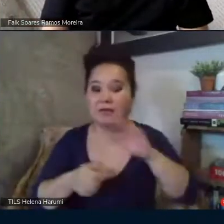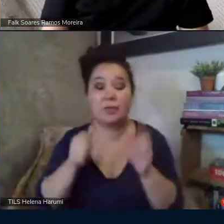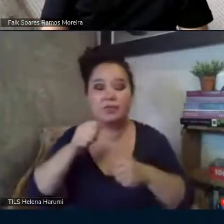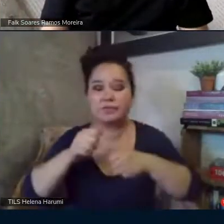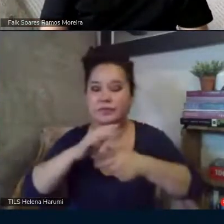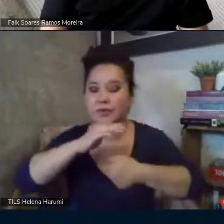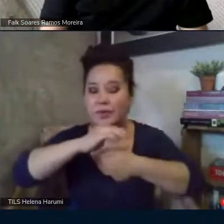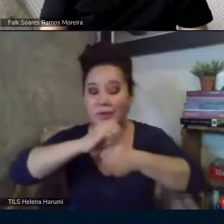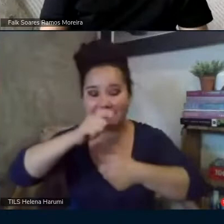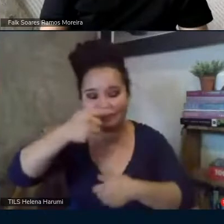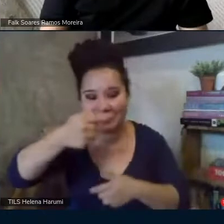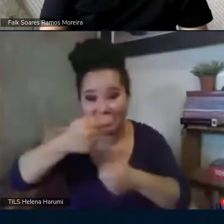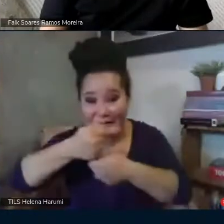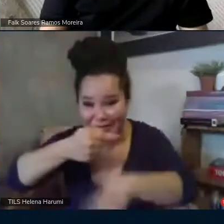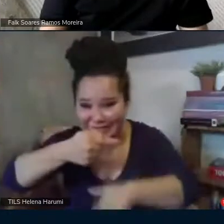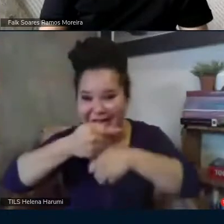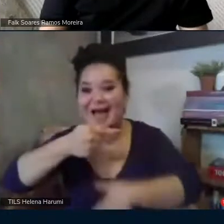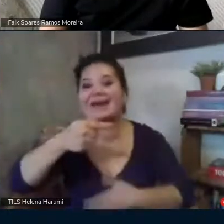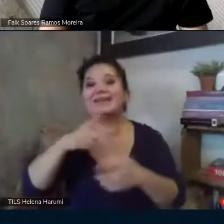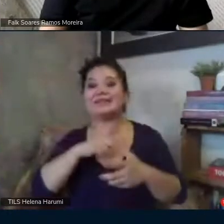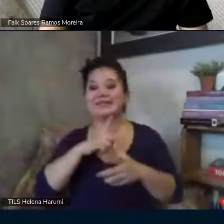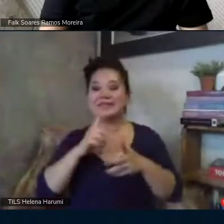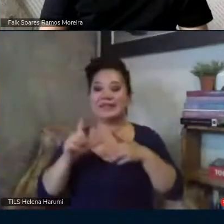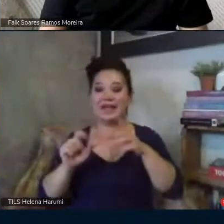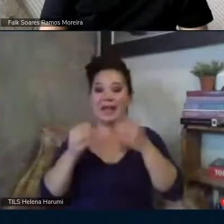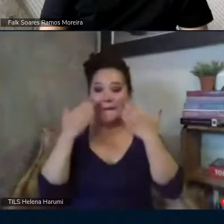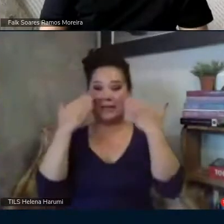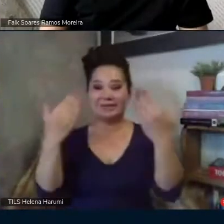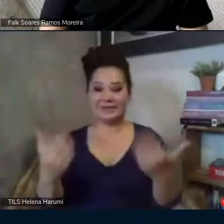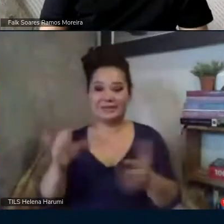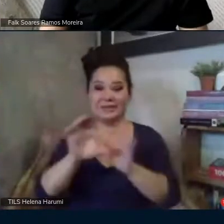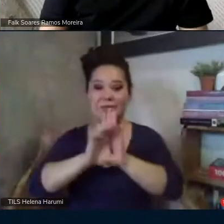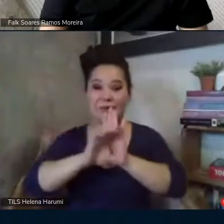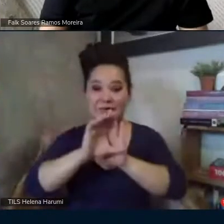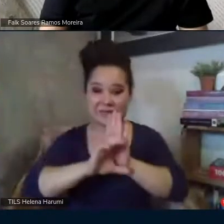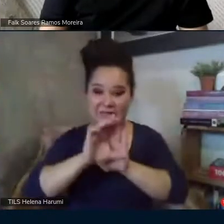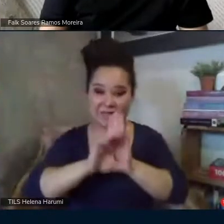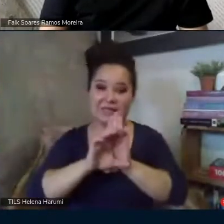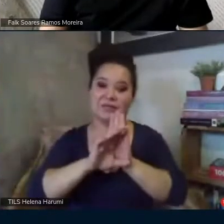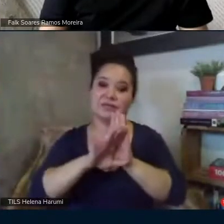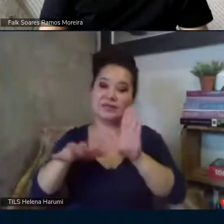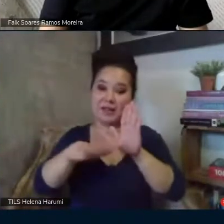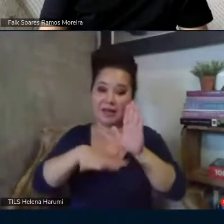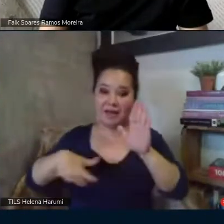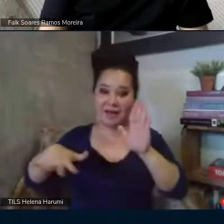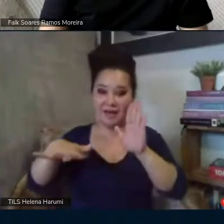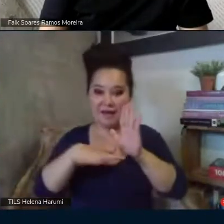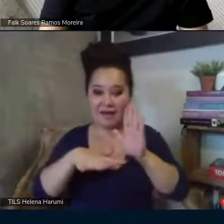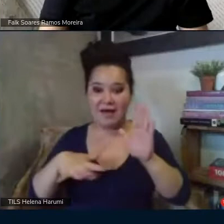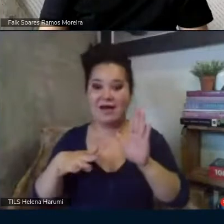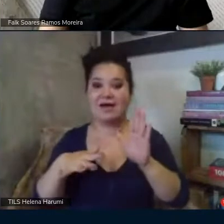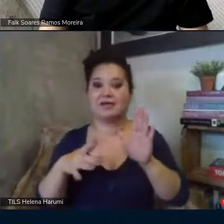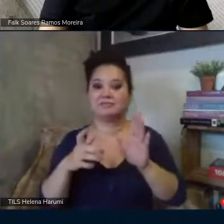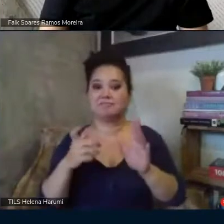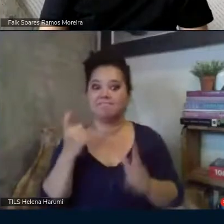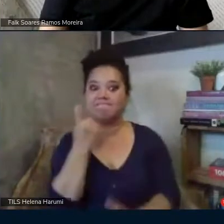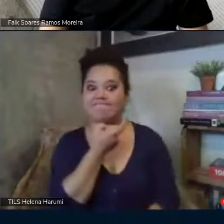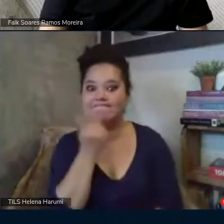assim, né? Mas, assim, pelo menos pensa o conceito do que é a fratura, do